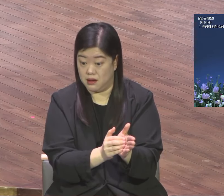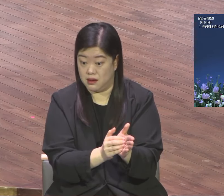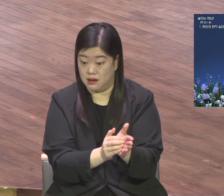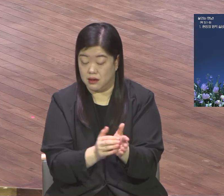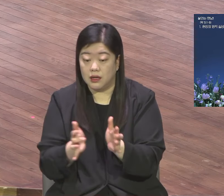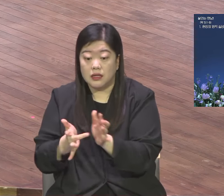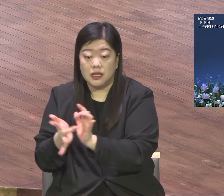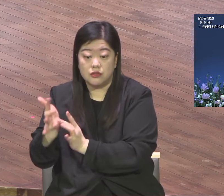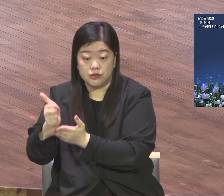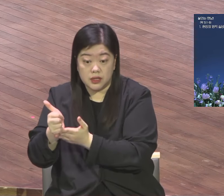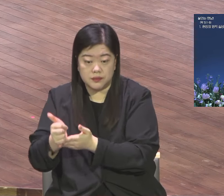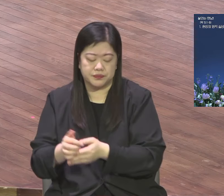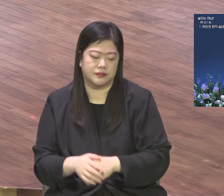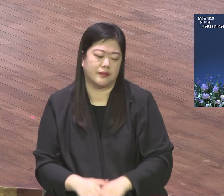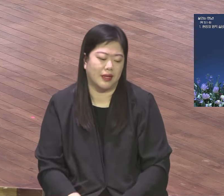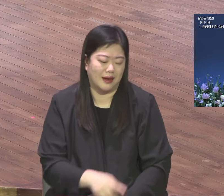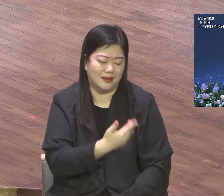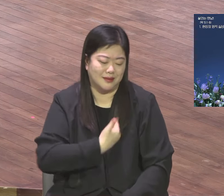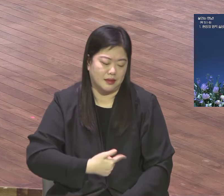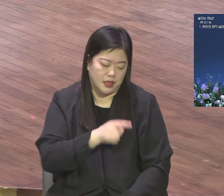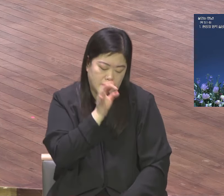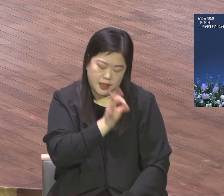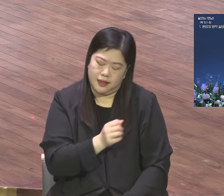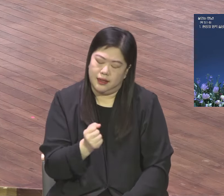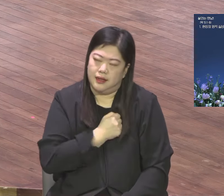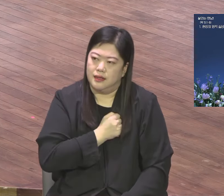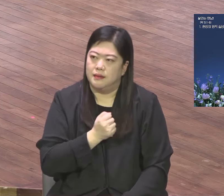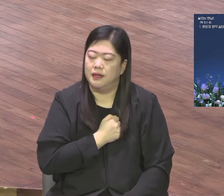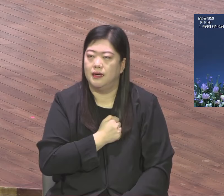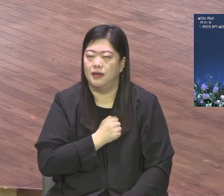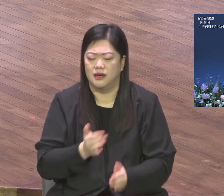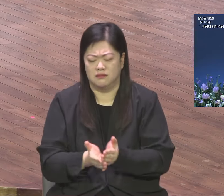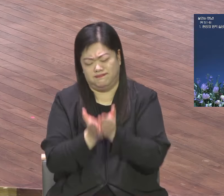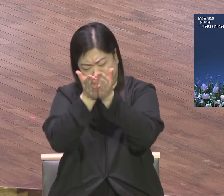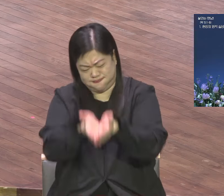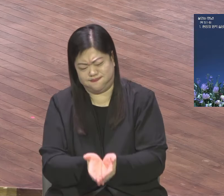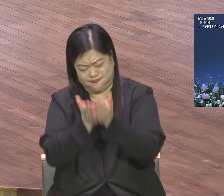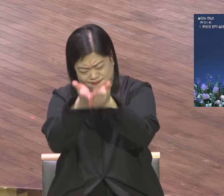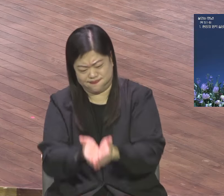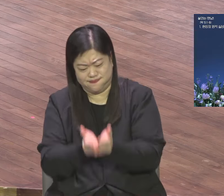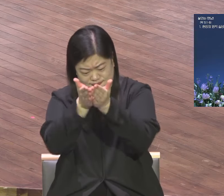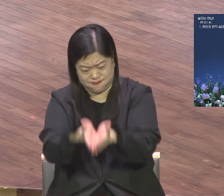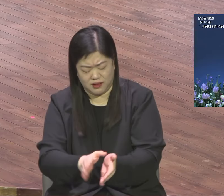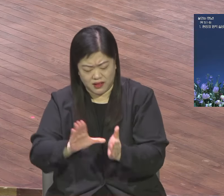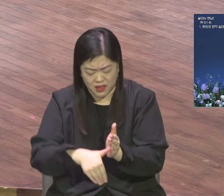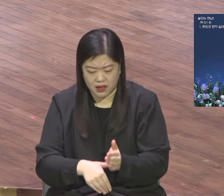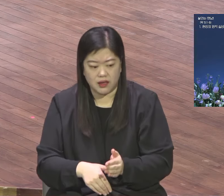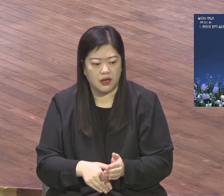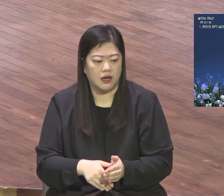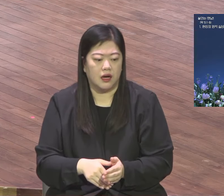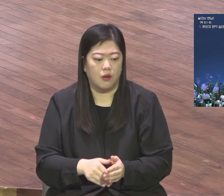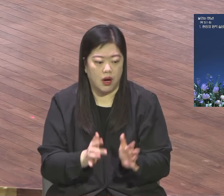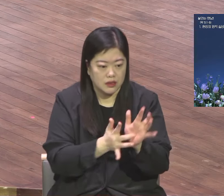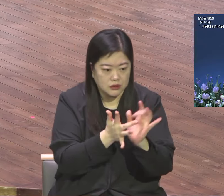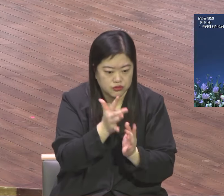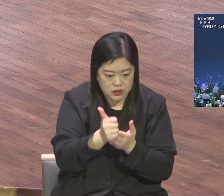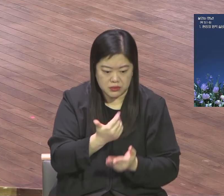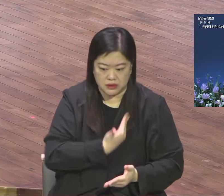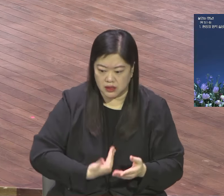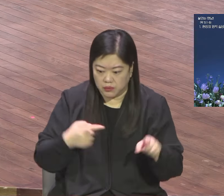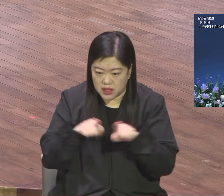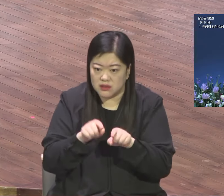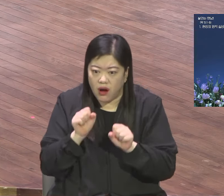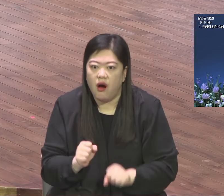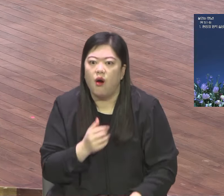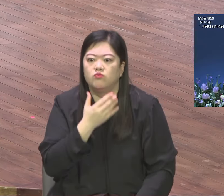아니라 예수님이 어떻게 이 문제를 해결하시는가 영적 눈을 열고 봤다.